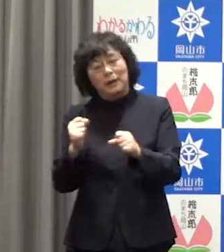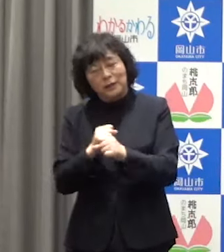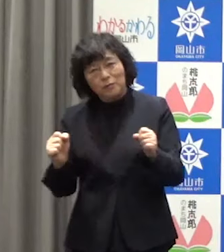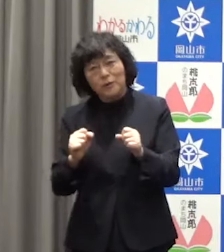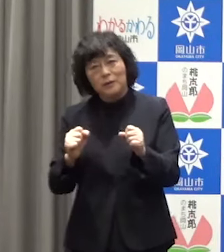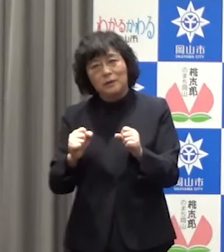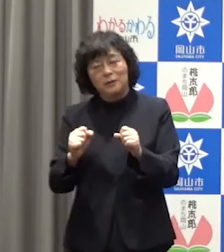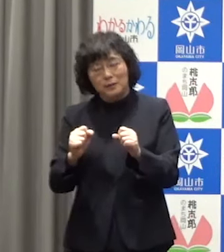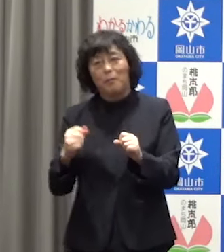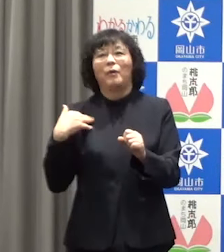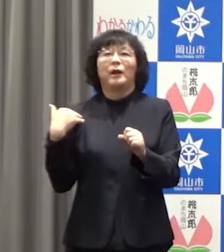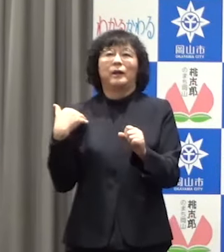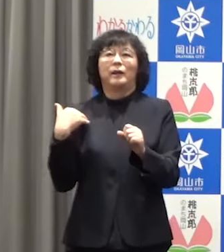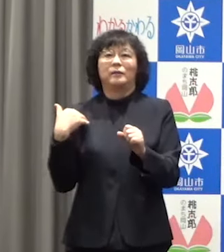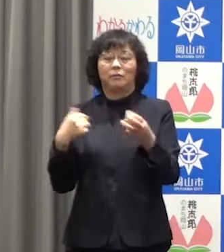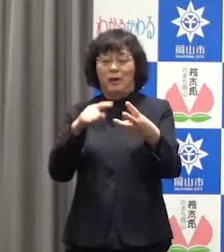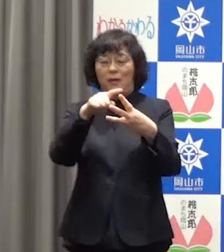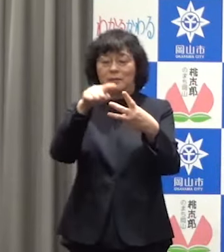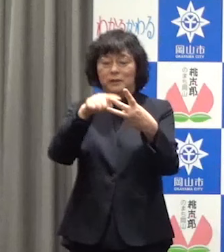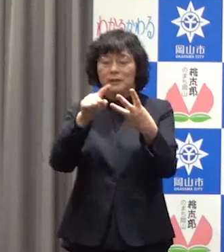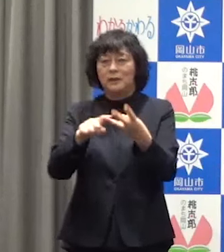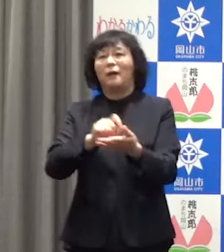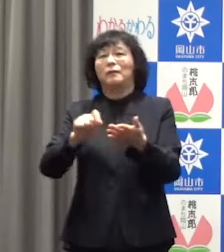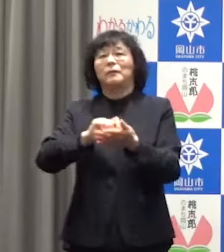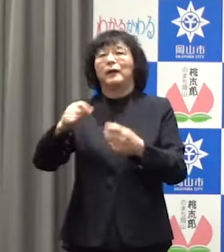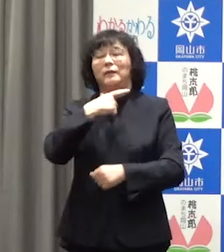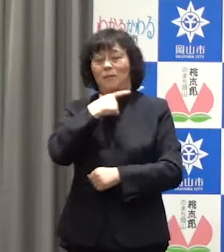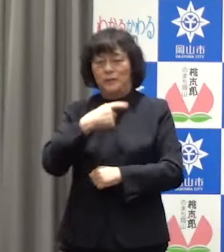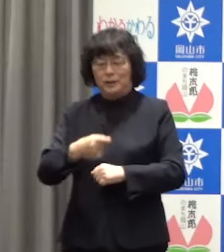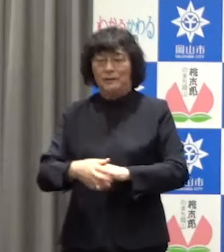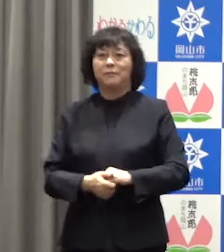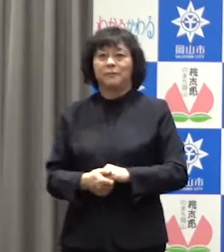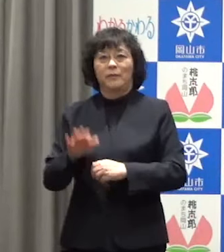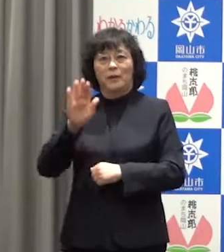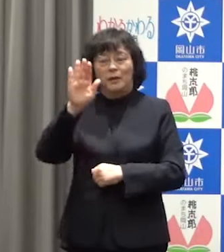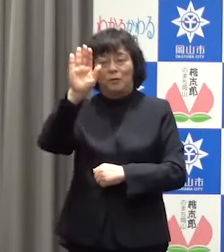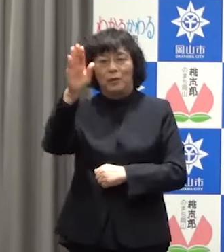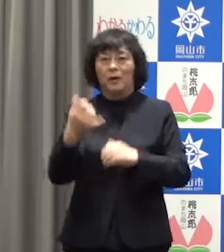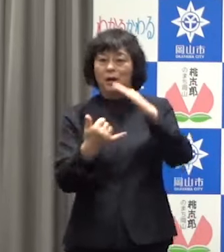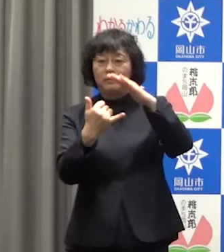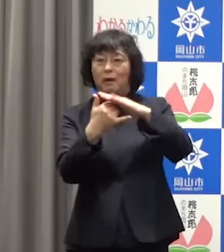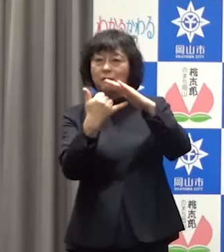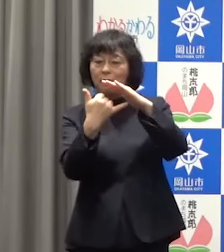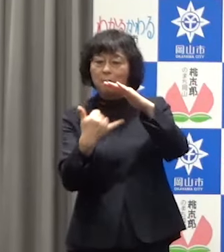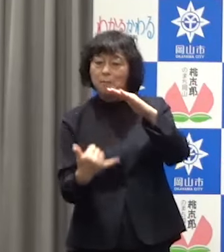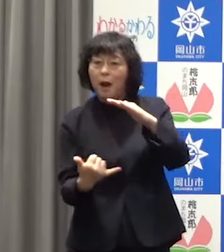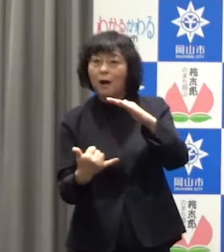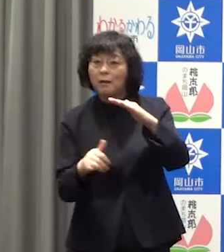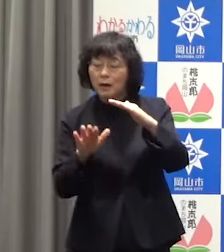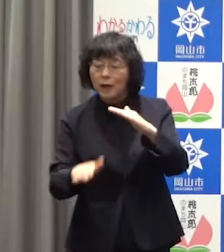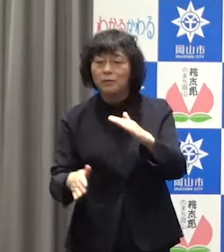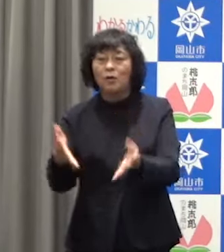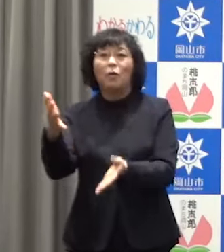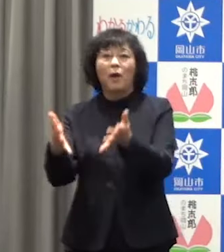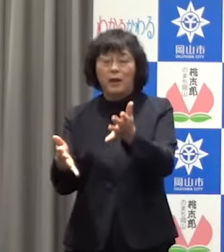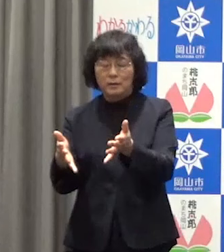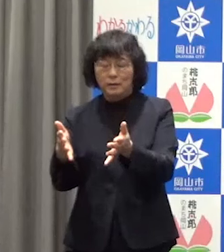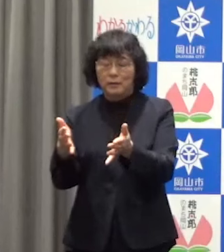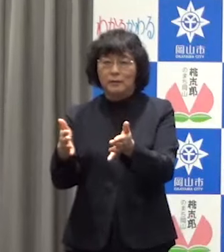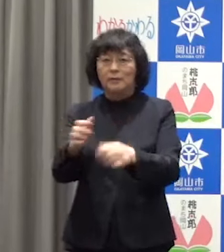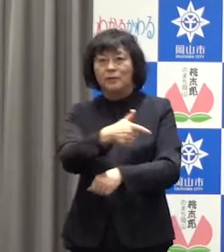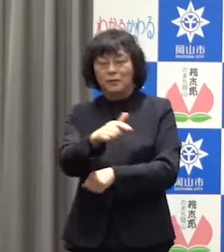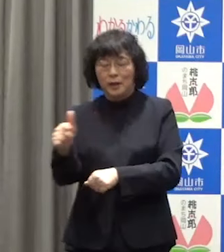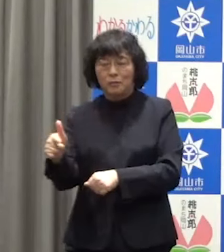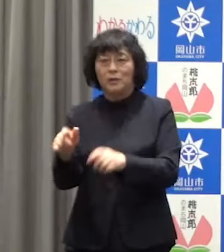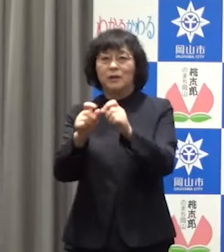要因となったと考えております。これからまだ定員に余裕がある園や急な事態があった園など